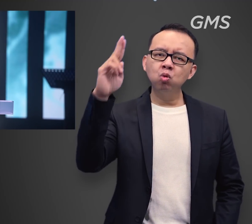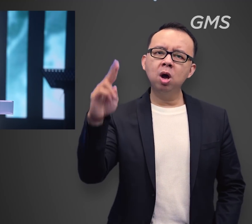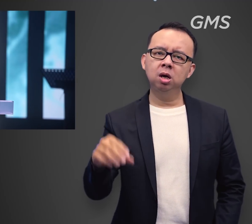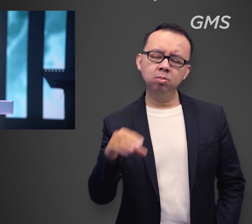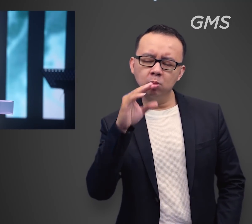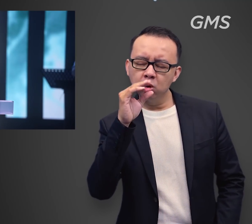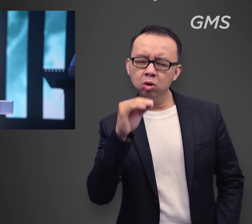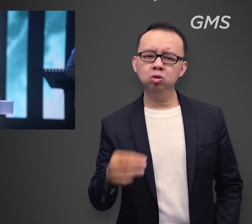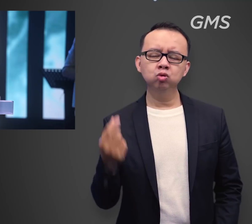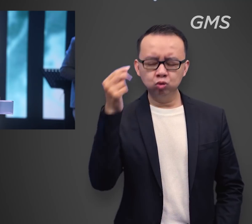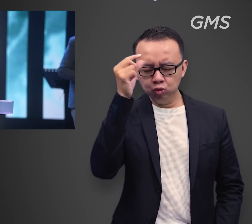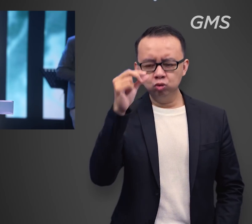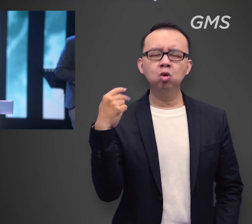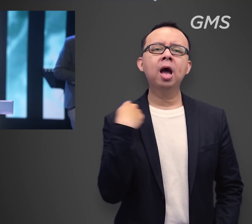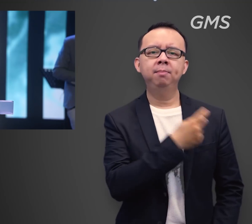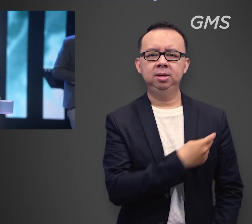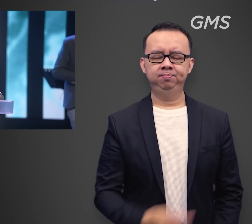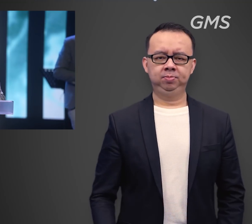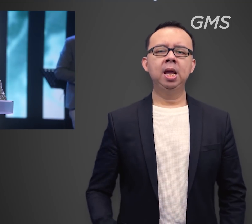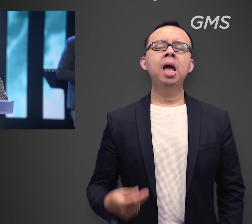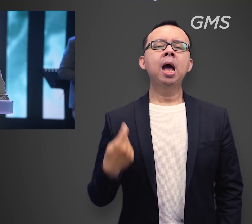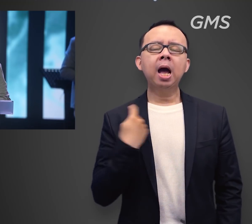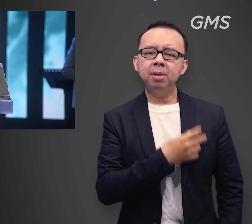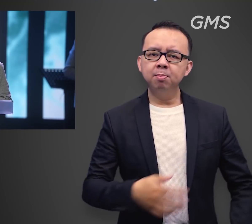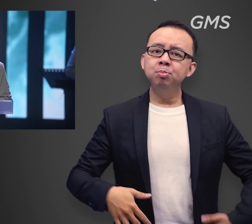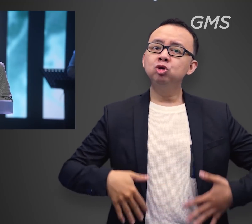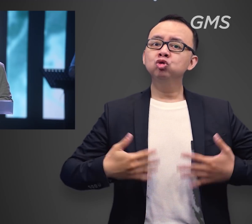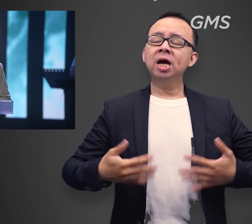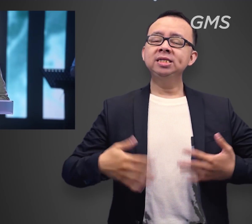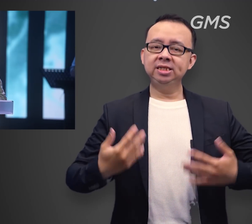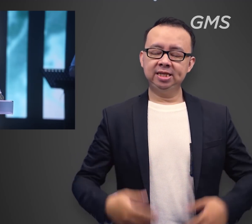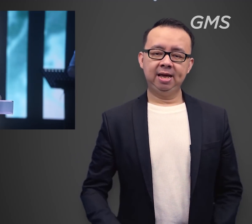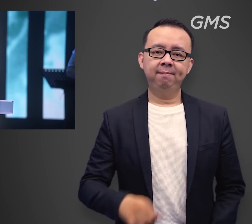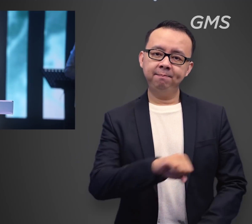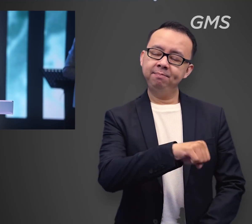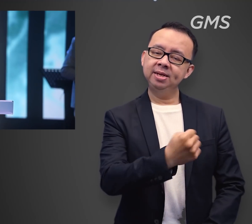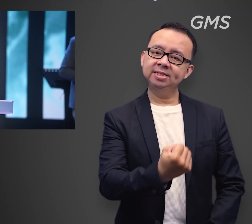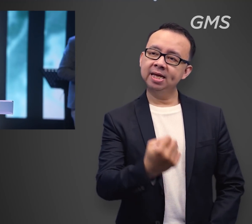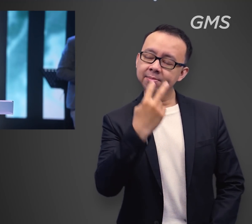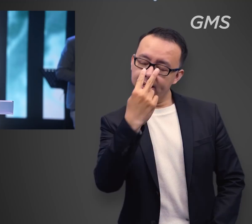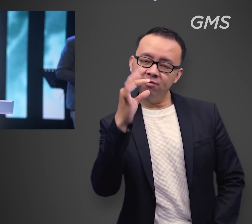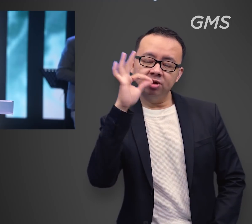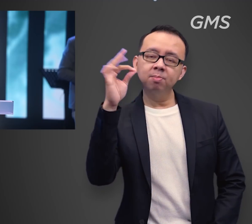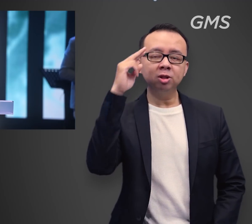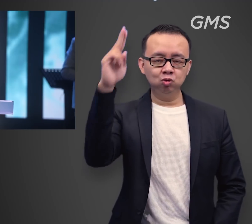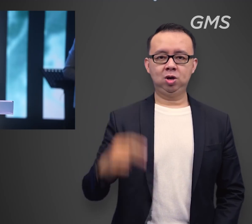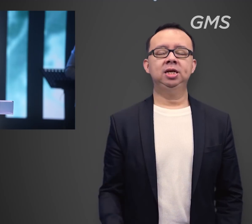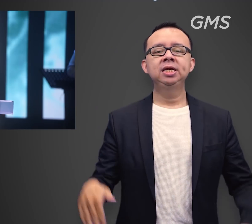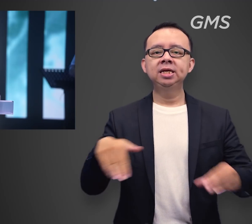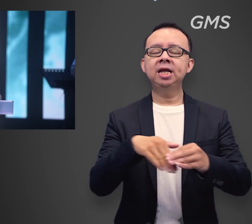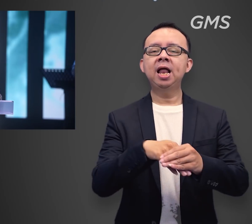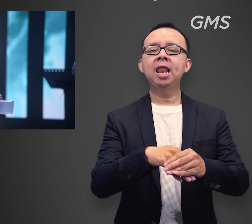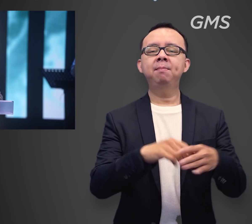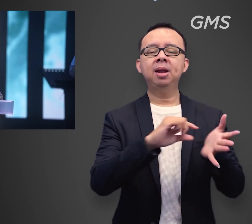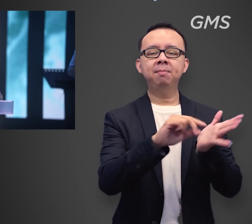boleh hidup dalam tuntunan firman-Mu. Kami bersuka cita kalau kami boleh berjumpa dengan kebenaran firman Allah. Di dalam nama